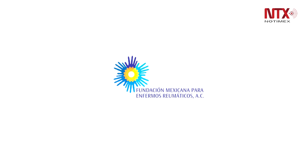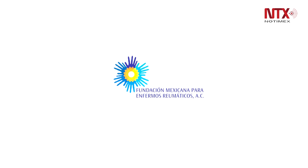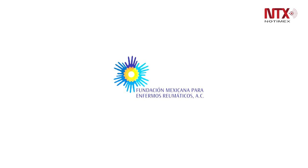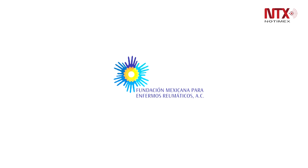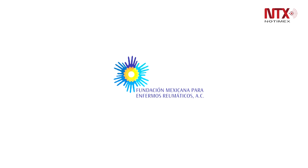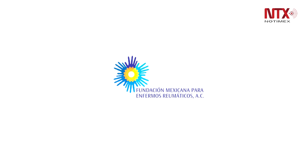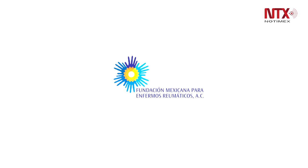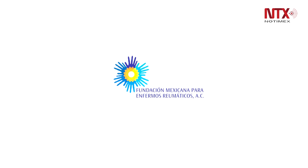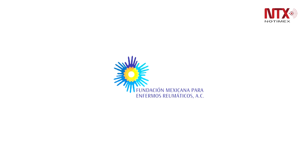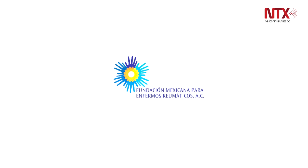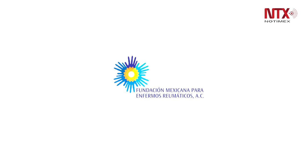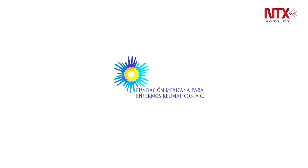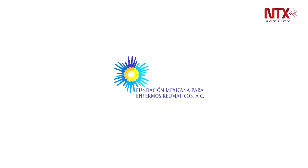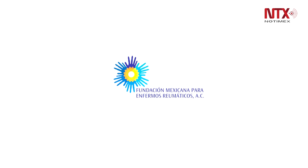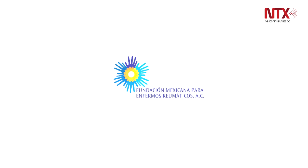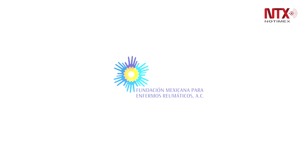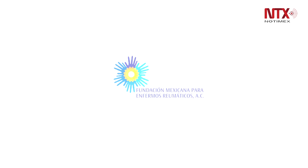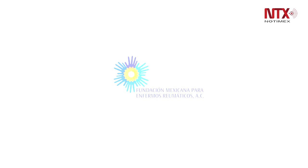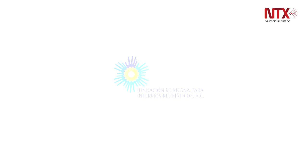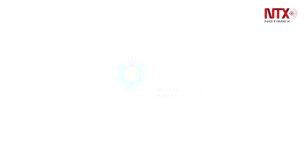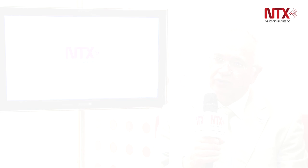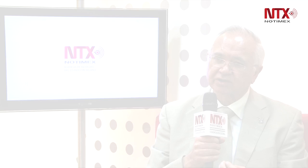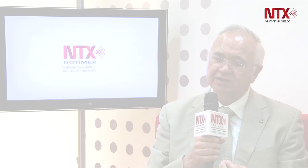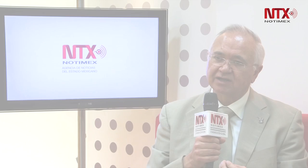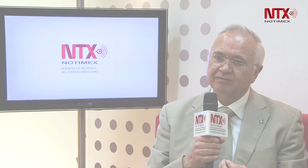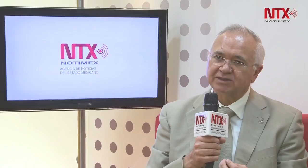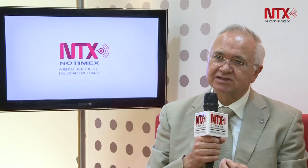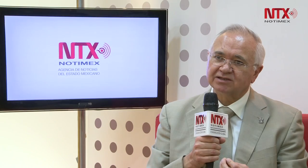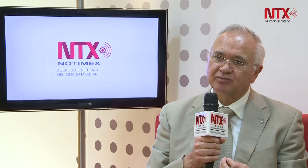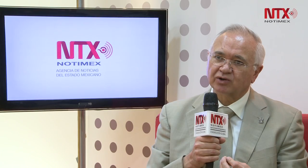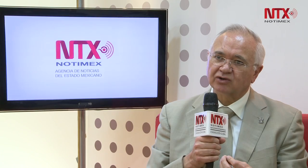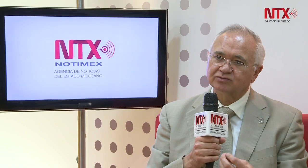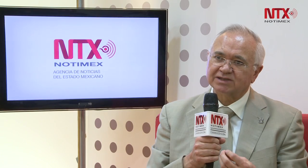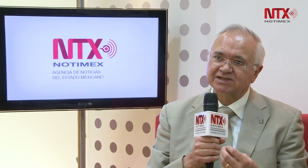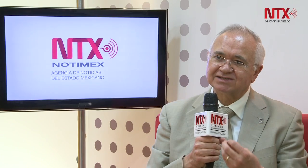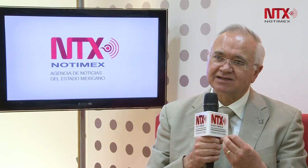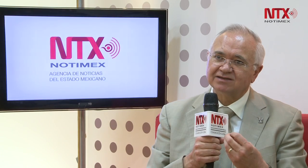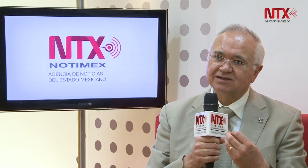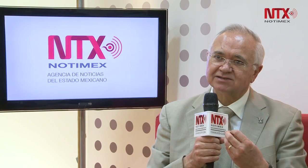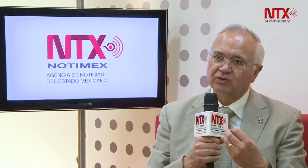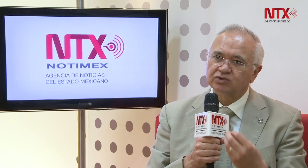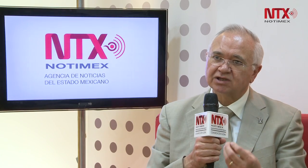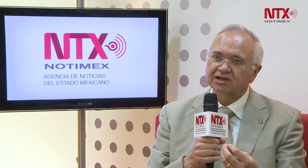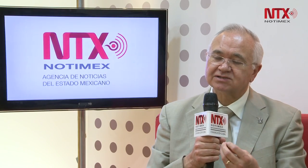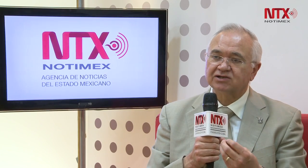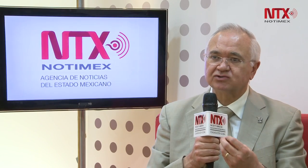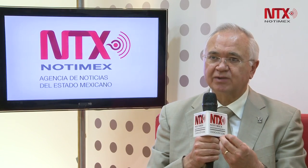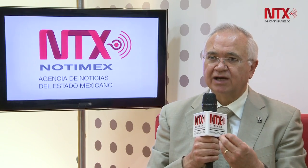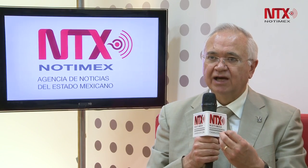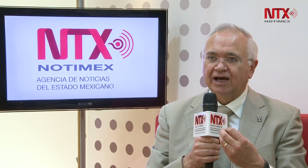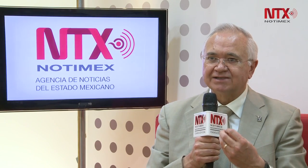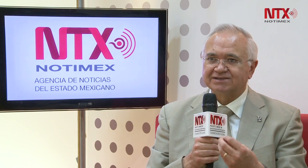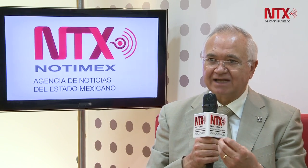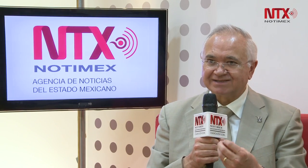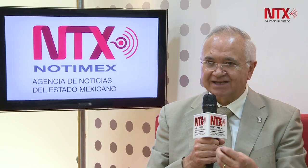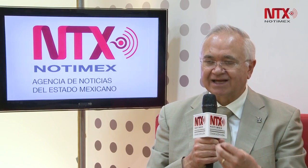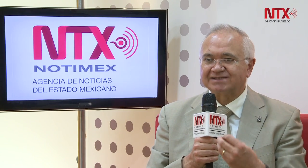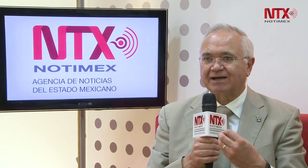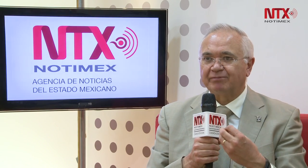Parlantes va a crear una autoestima muy importante en el paciente porque los va a hacer sentirse útiles y los va a hacer que se